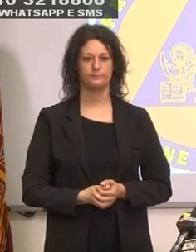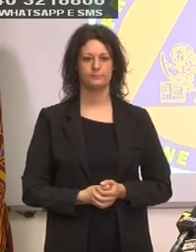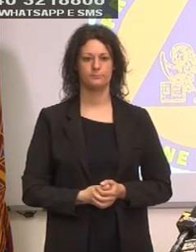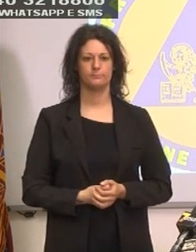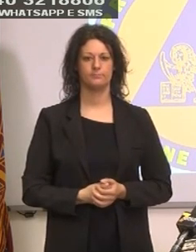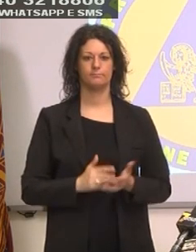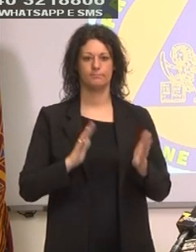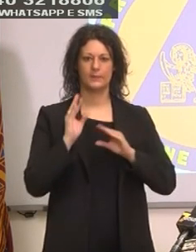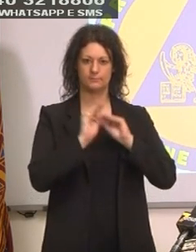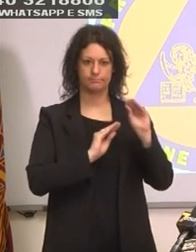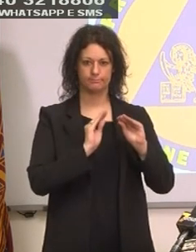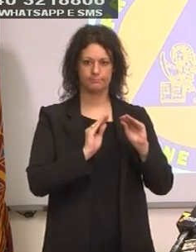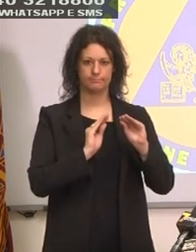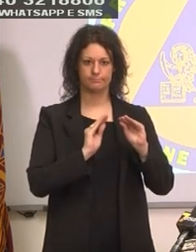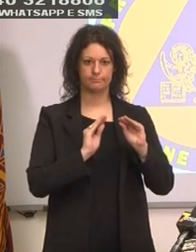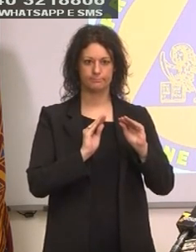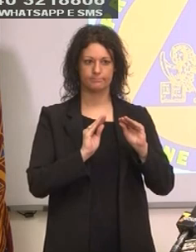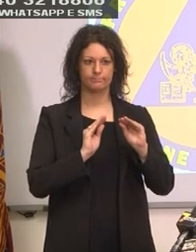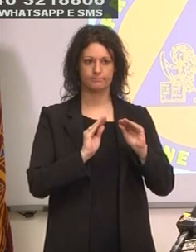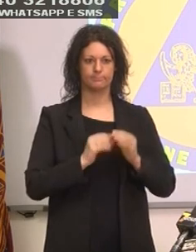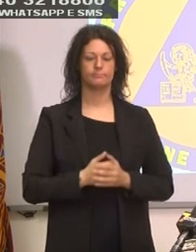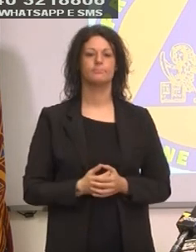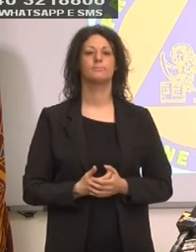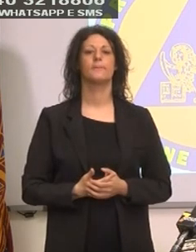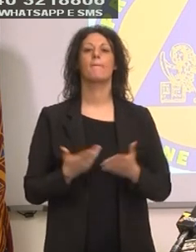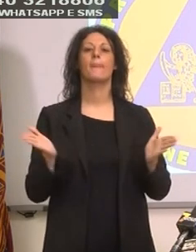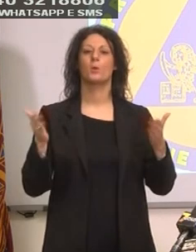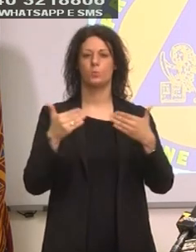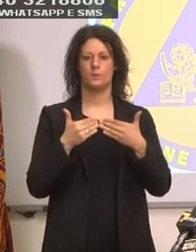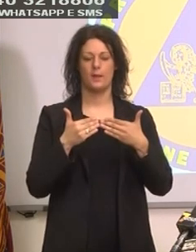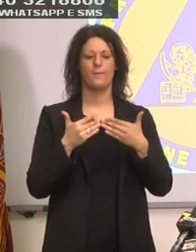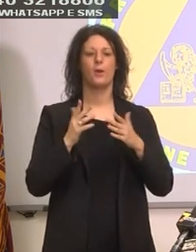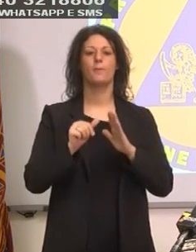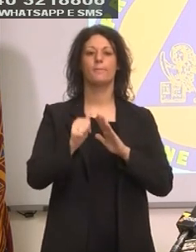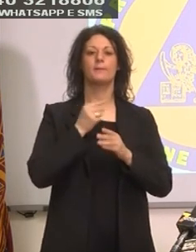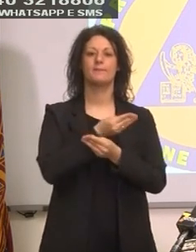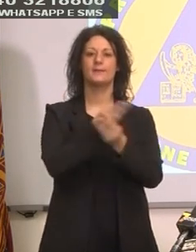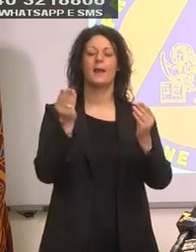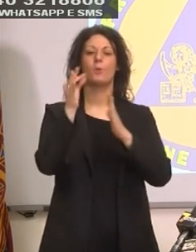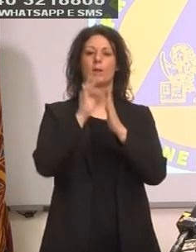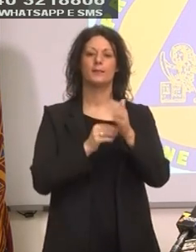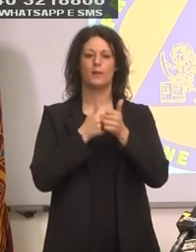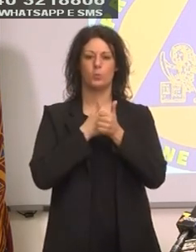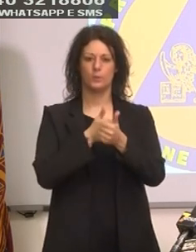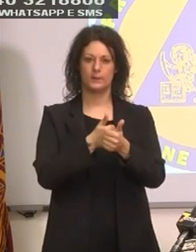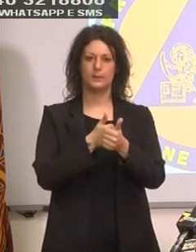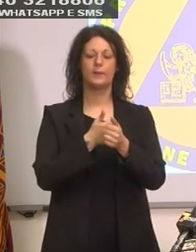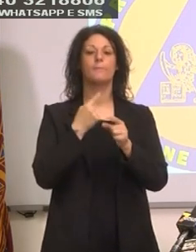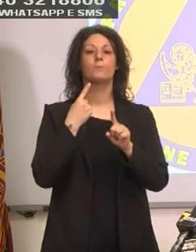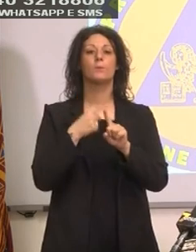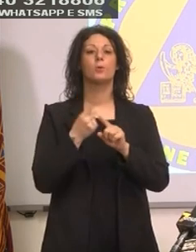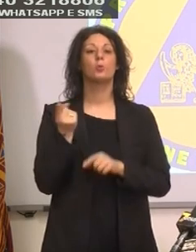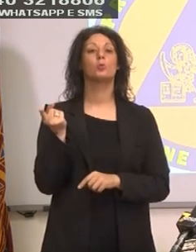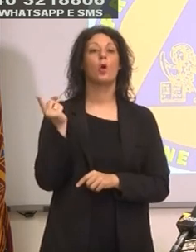domande o chiudiamo? Grazie, vi consegniamo allora le linee guida E domani, lo dico soprattutto a chi è a casa,